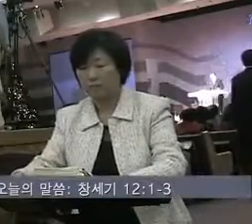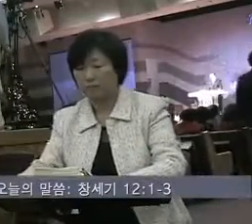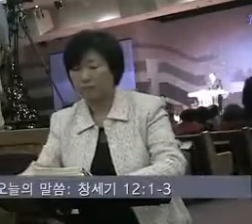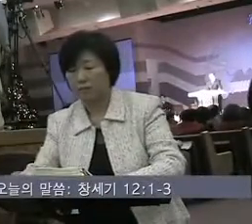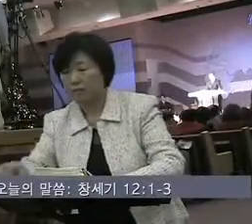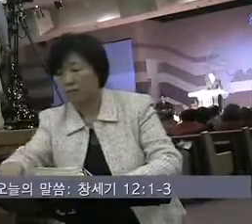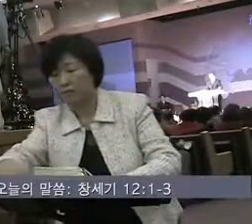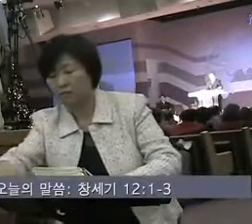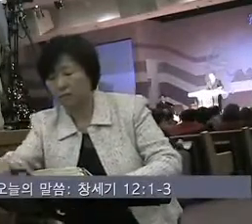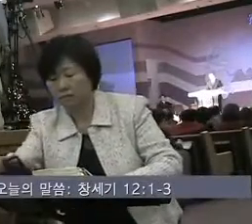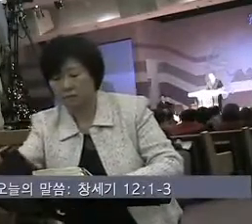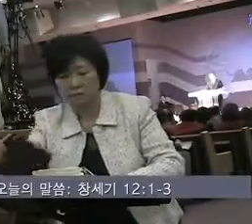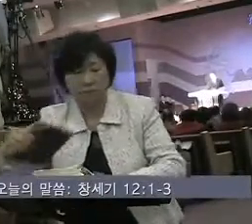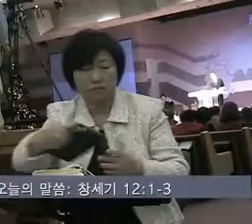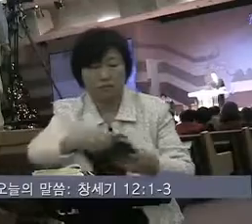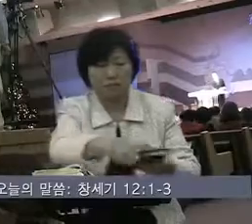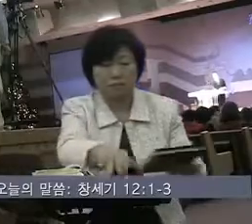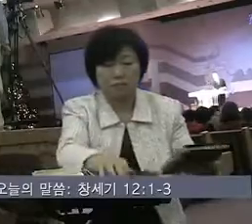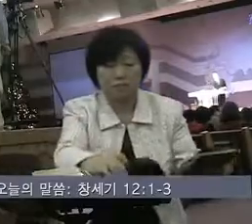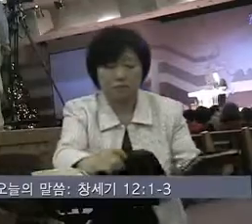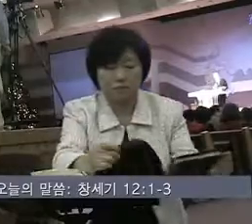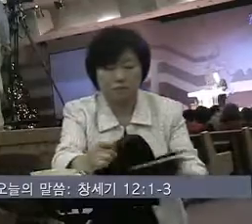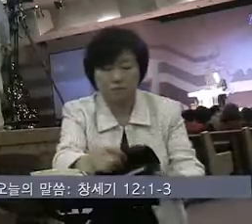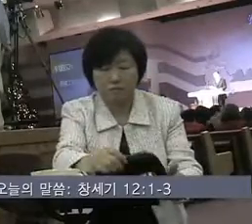창세기 12장